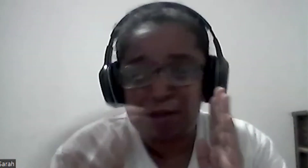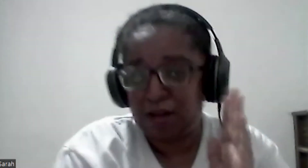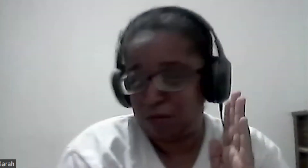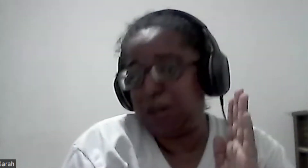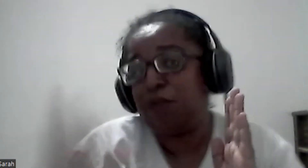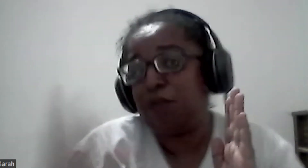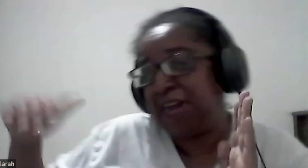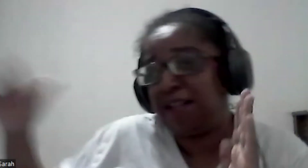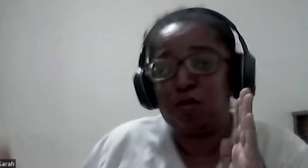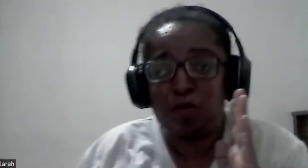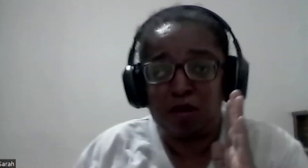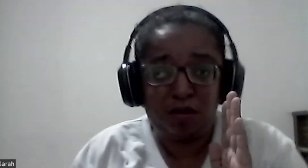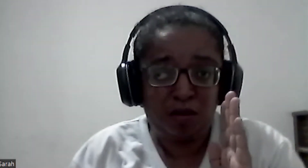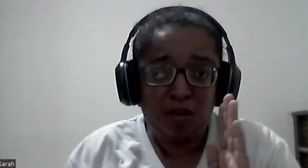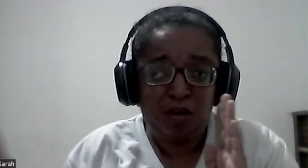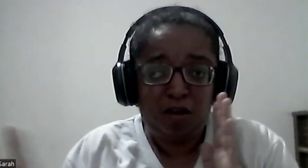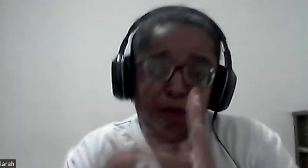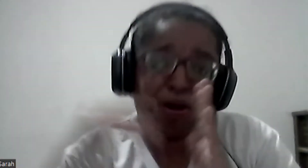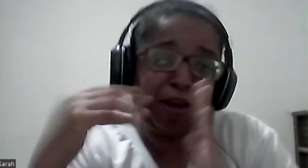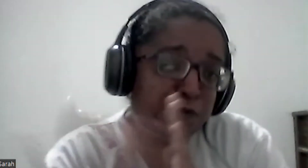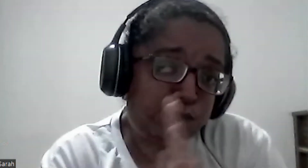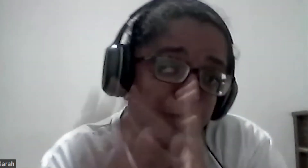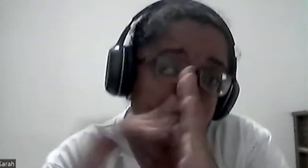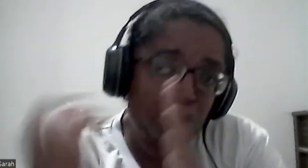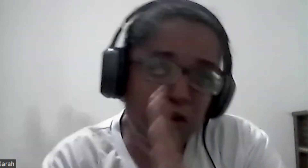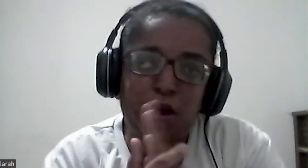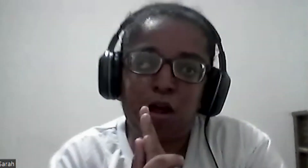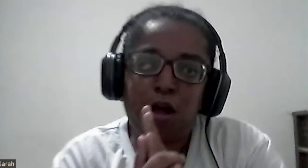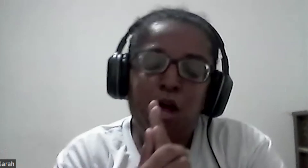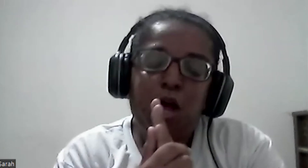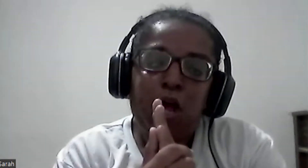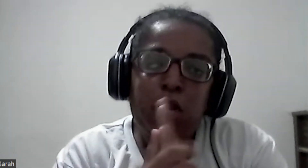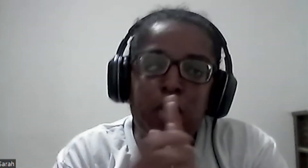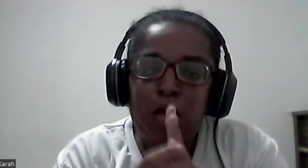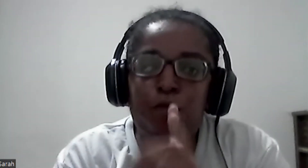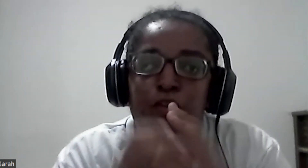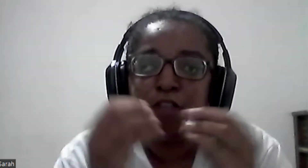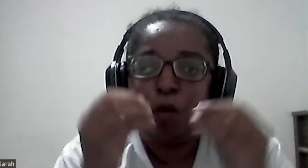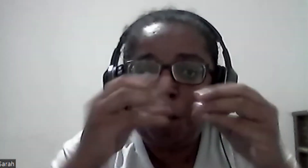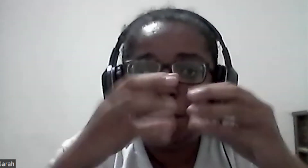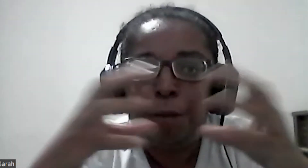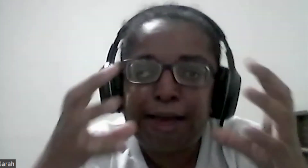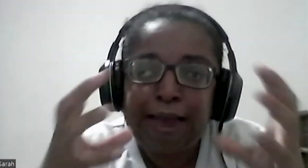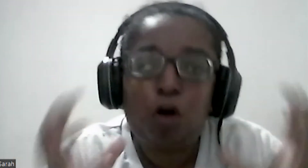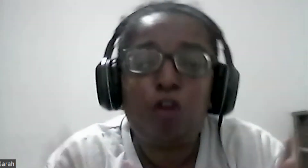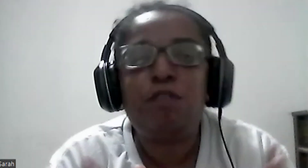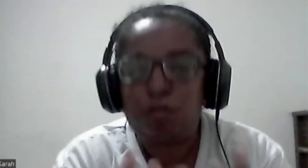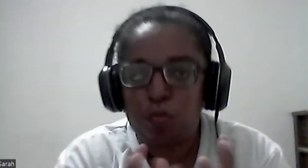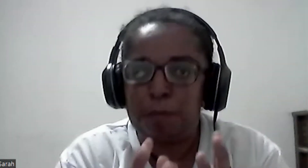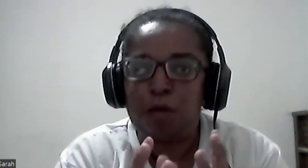ainda com outras crianças surdas. Então, ele está fora. Então, vocês estão com bomba relógio na sua mão. Vocês